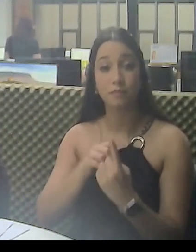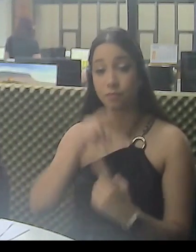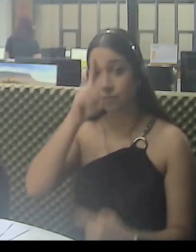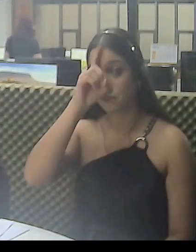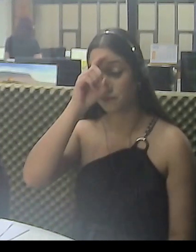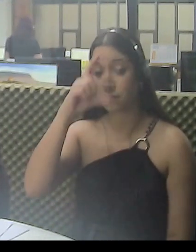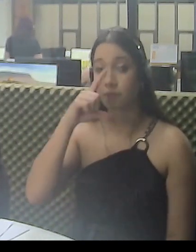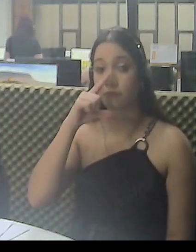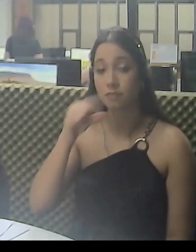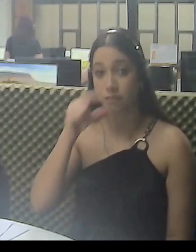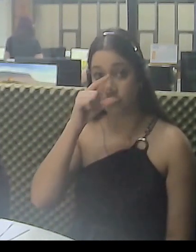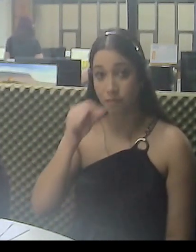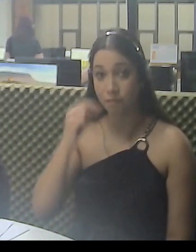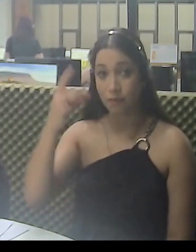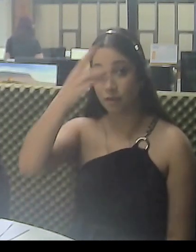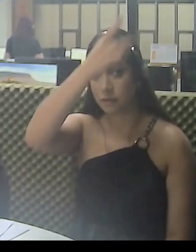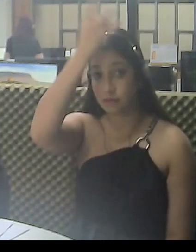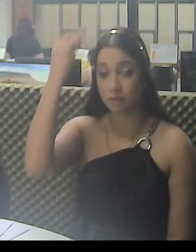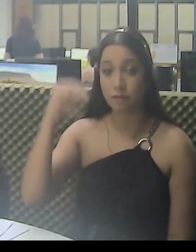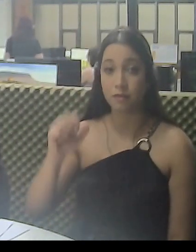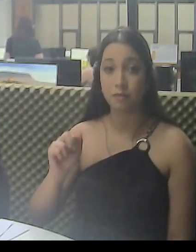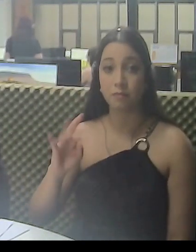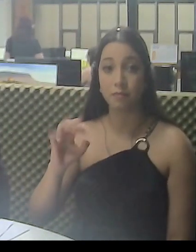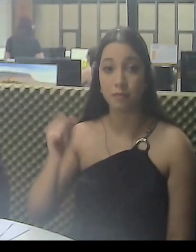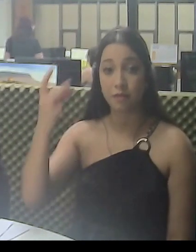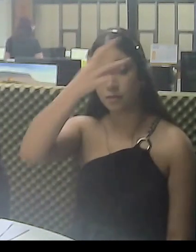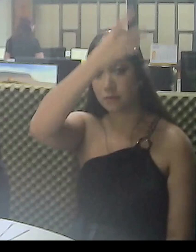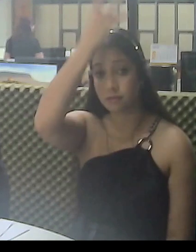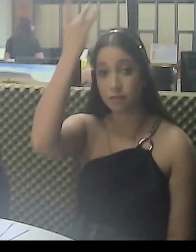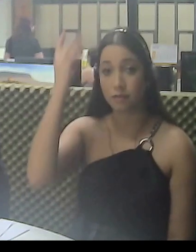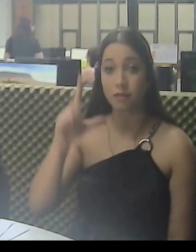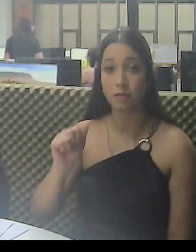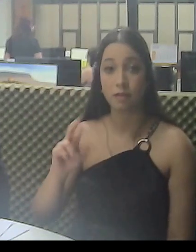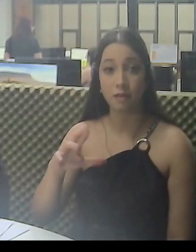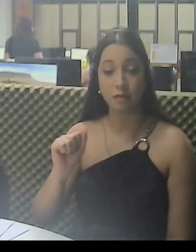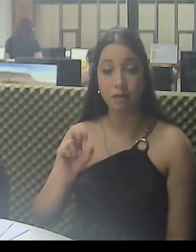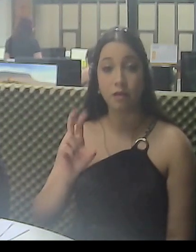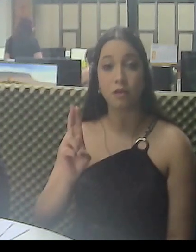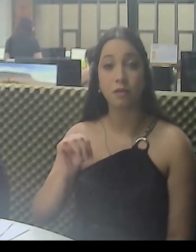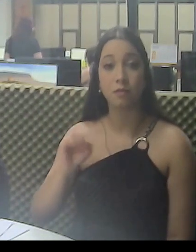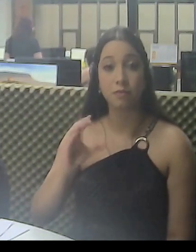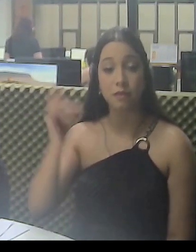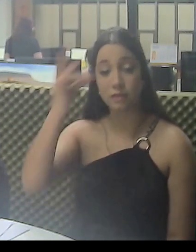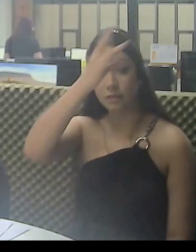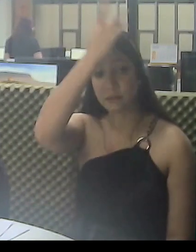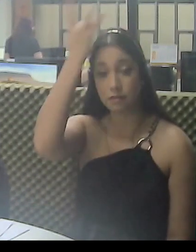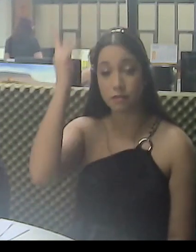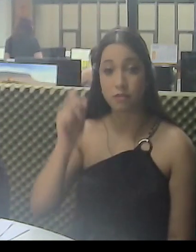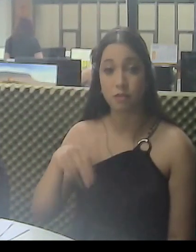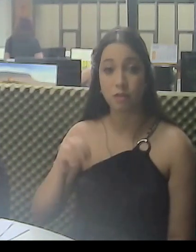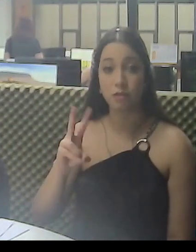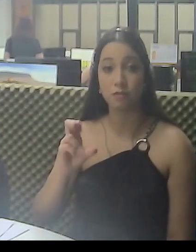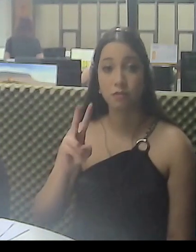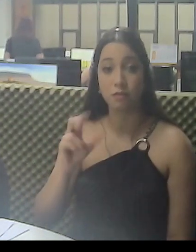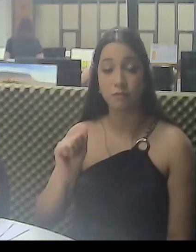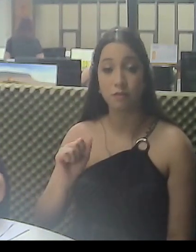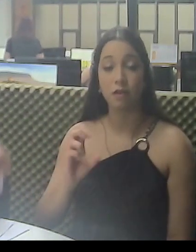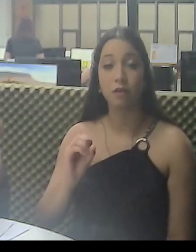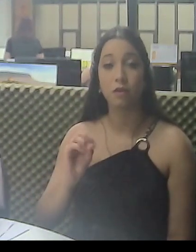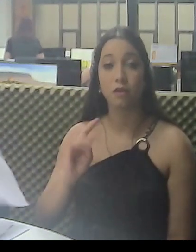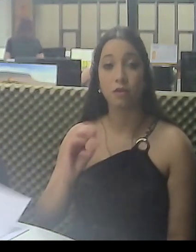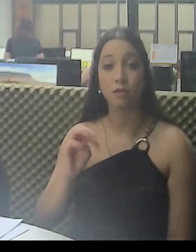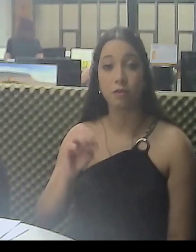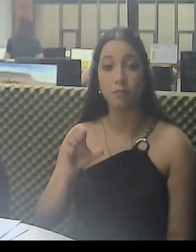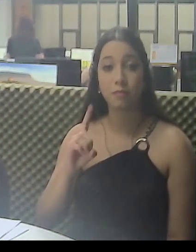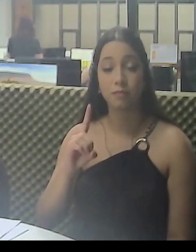hospitais Triângulo, Santa Marta, Santa Clara, UMC, Santa Genoveva e Ortomed Center.